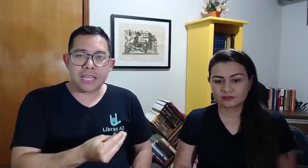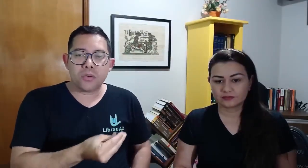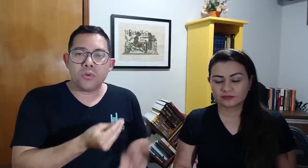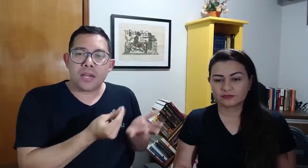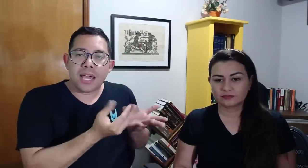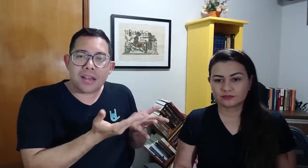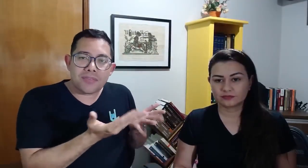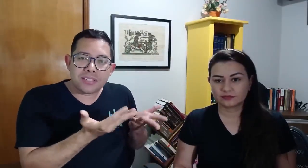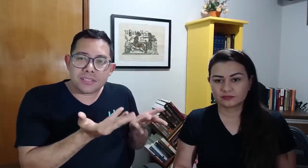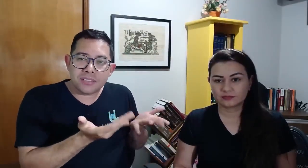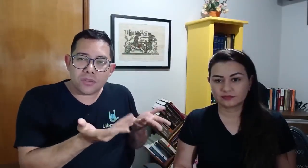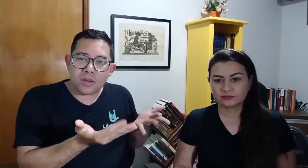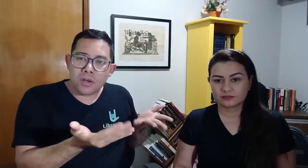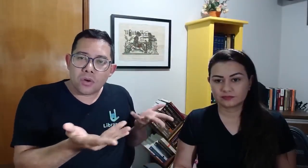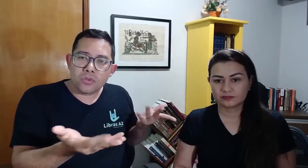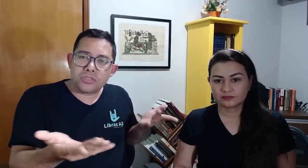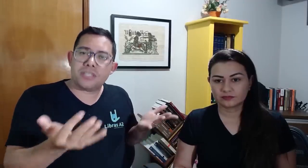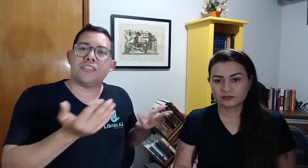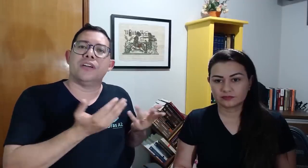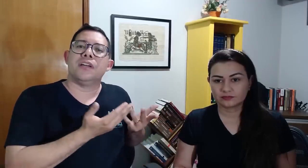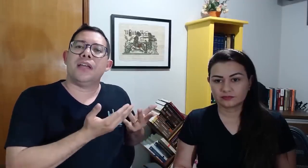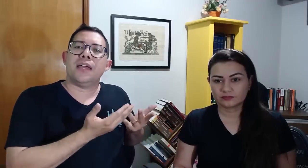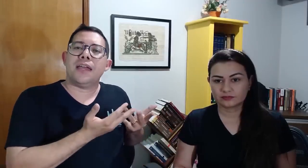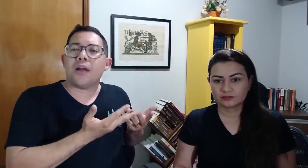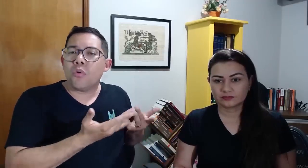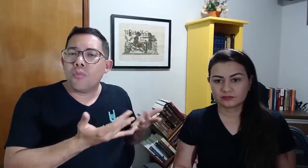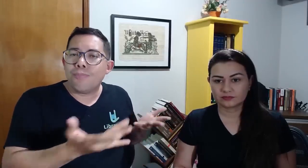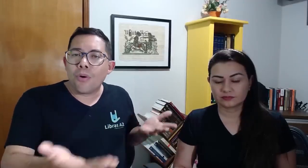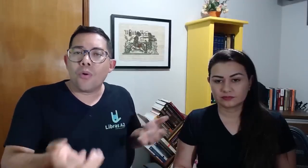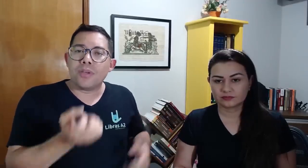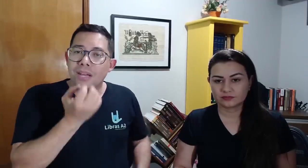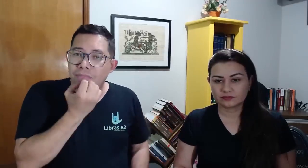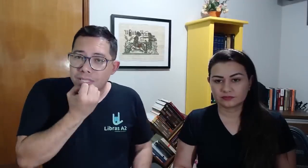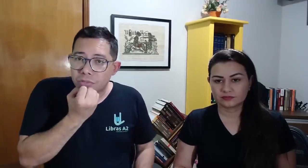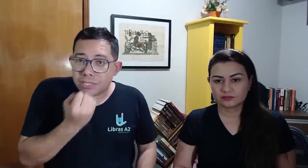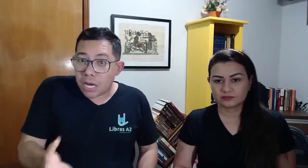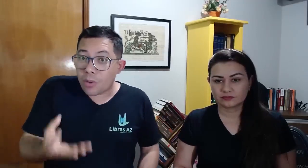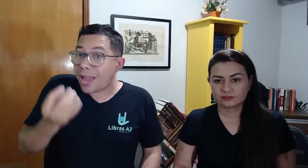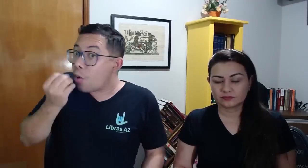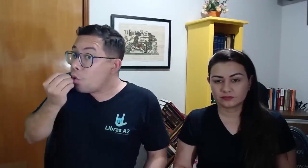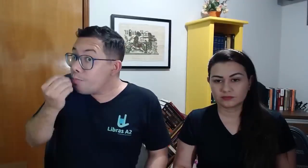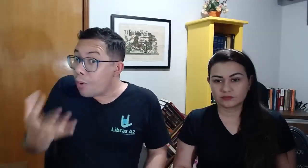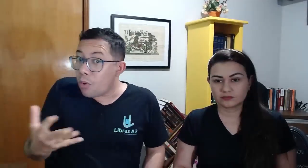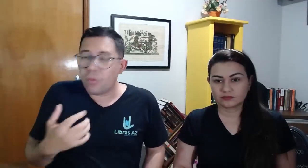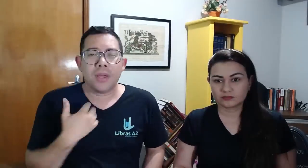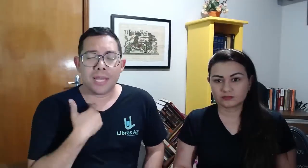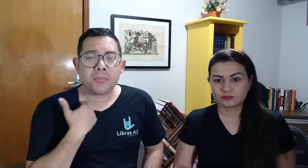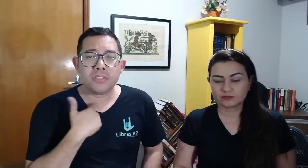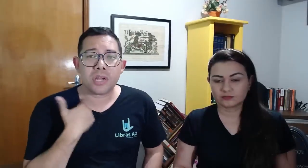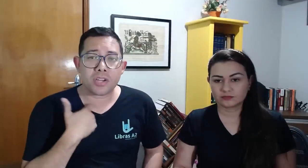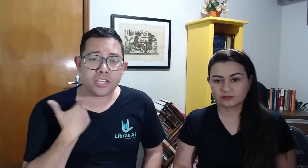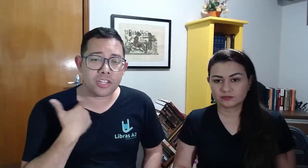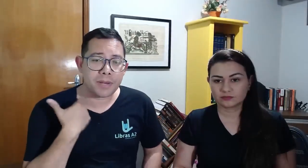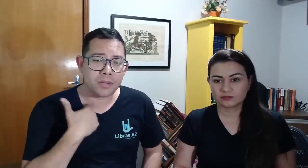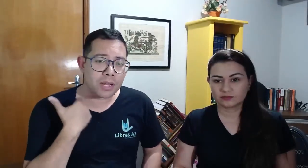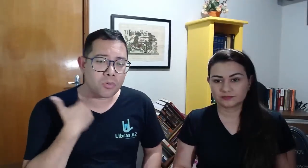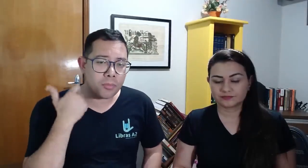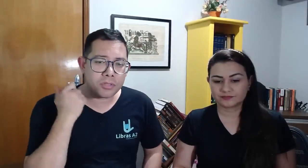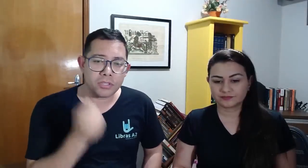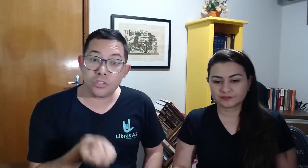caiu, ela faz assim, ó. Ou seja, é algo bom, e ela faz até o sinal, é algo bom. Lembra o sinal que a gente aprendeu lá no começo, né? De